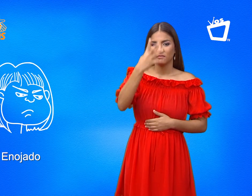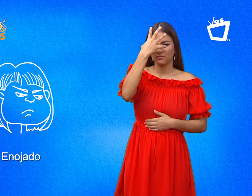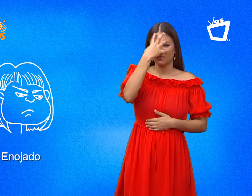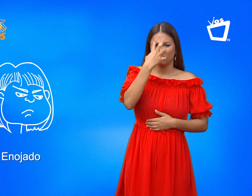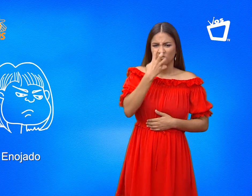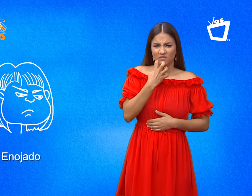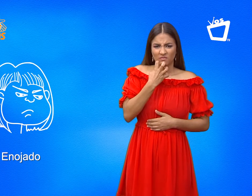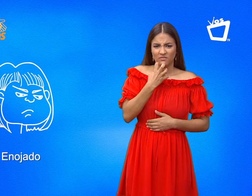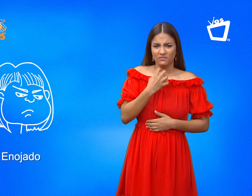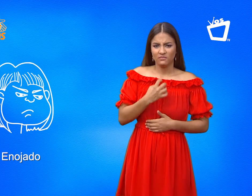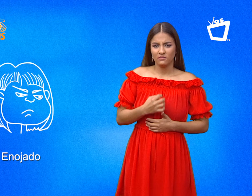enojado